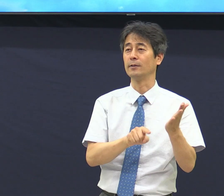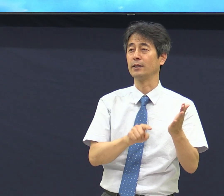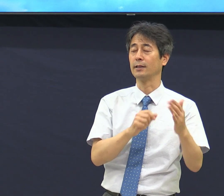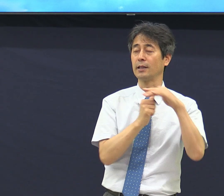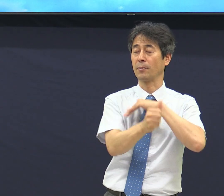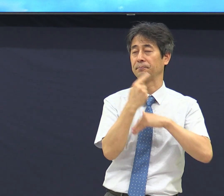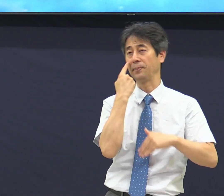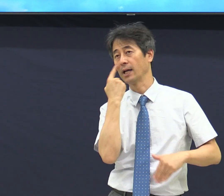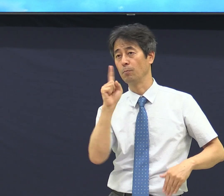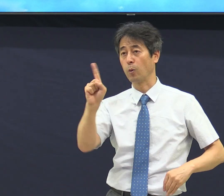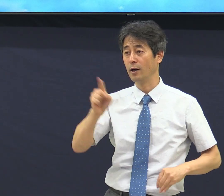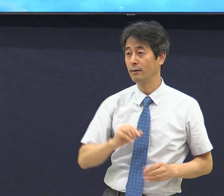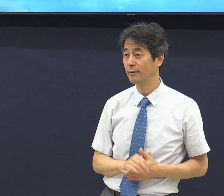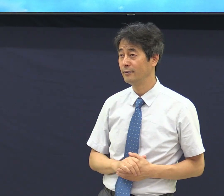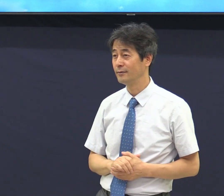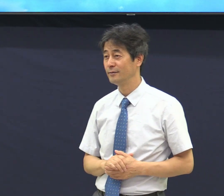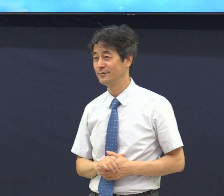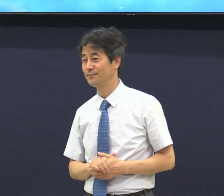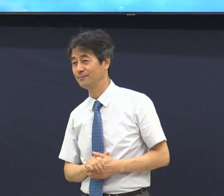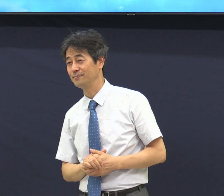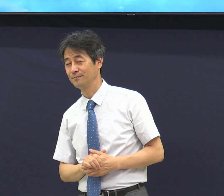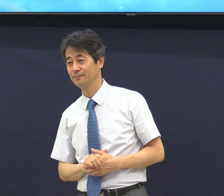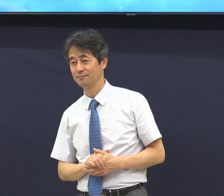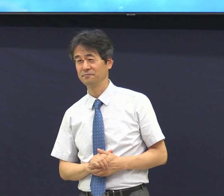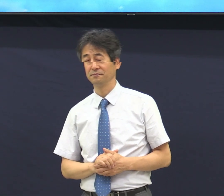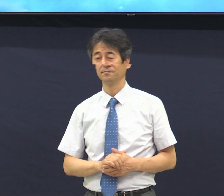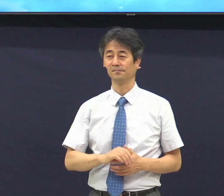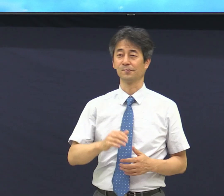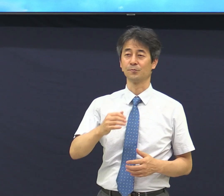보십시오. 성경에 대표적으로 나와 있는 말씀